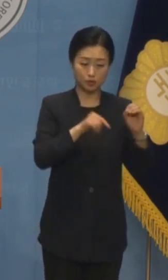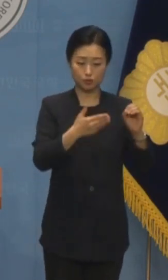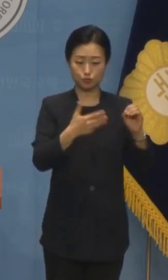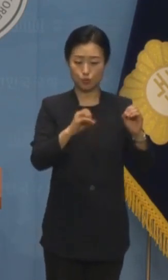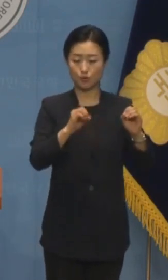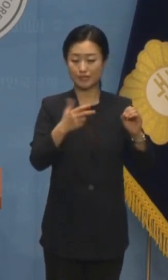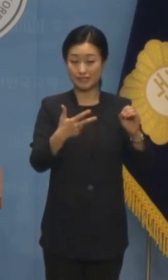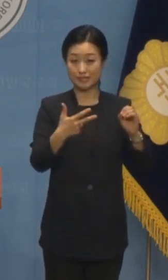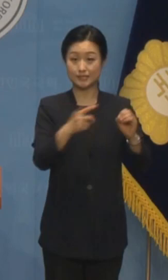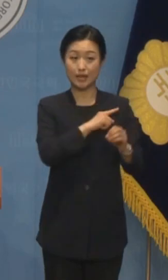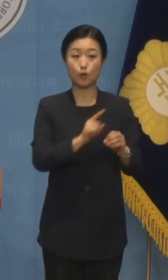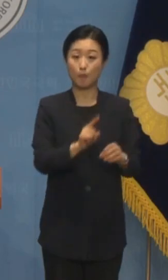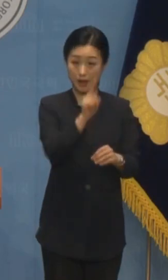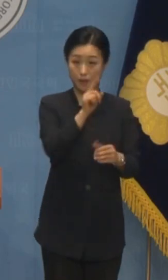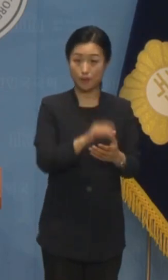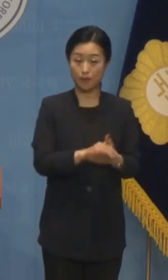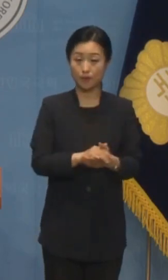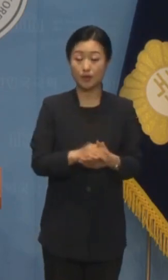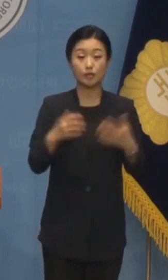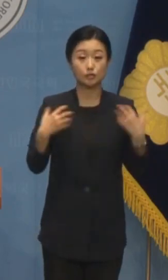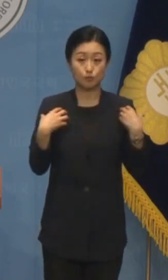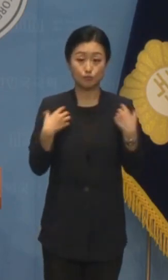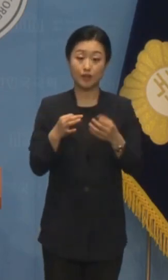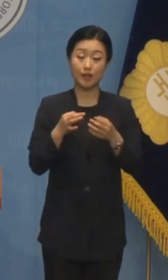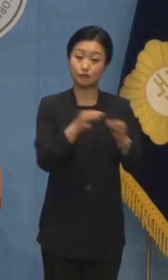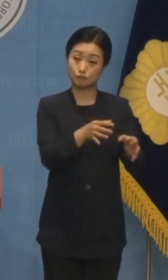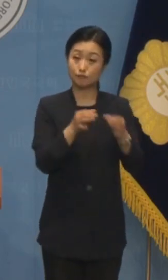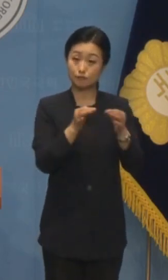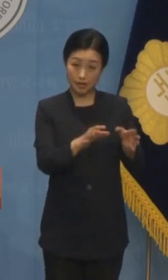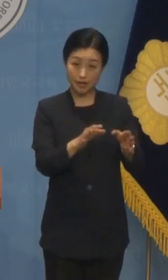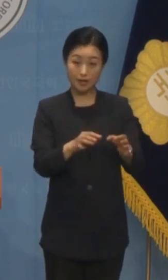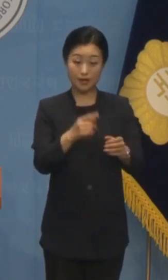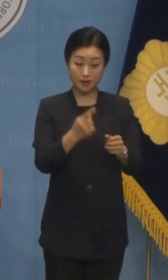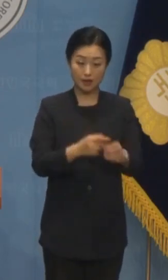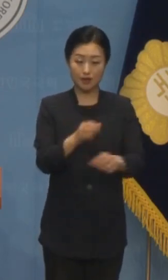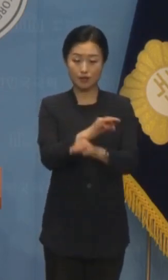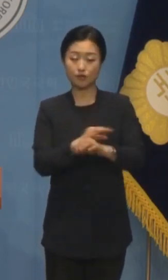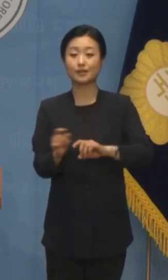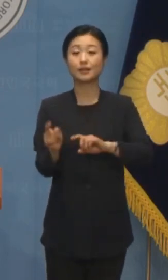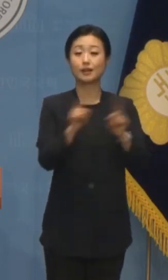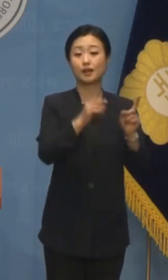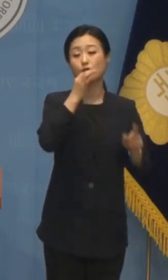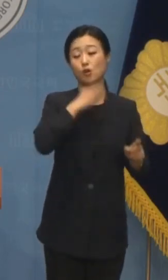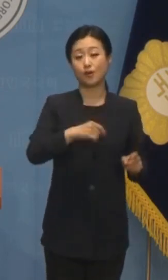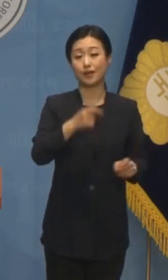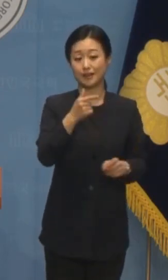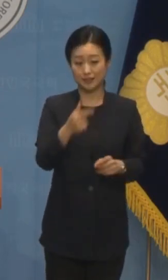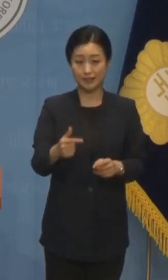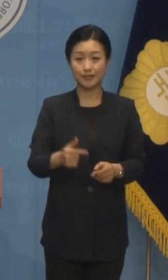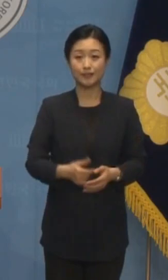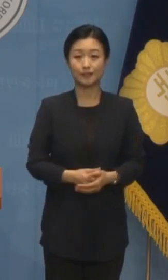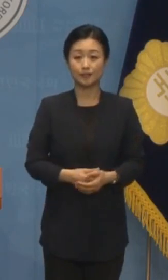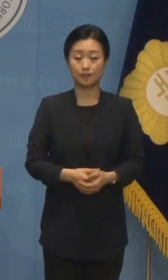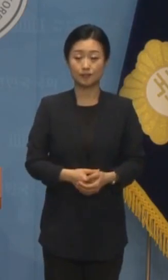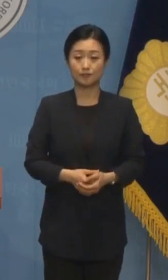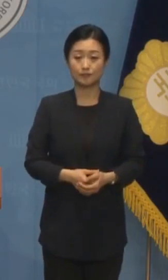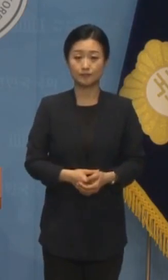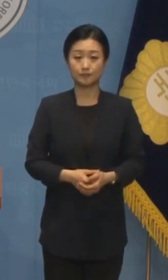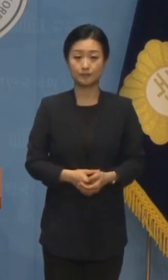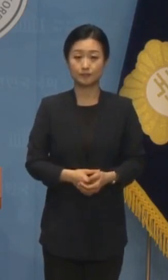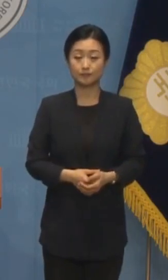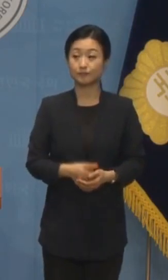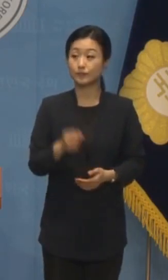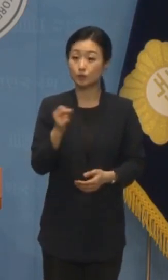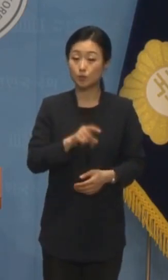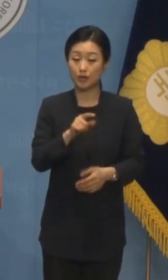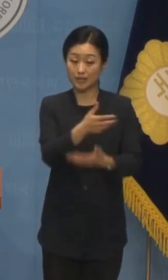0.907로 가장 높습니다. 정부의 재정 지출이 경제 성장 효과가 가장 높다는 것을 의미합니다. 그리고